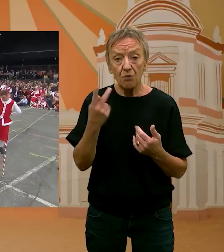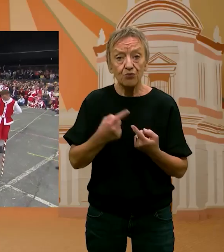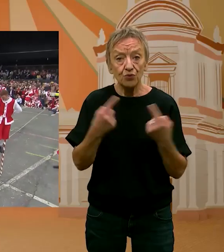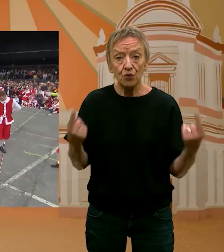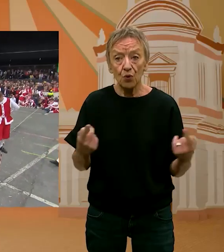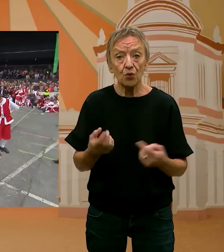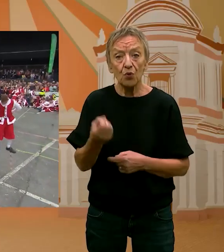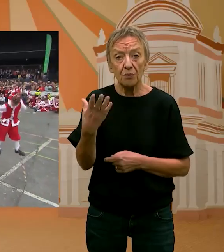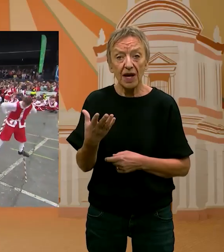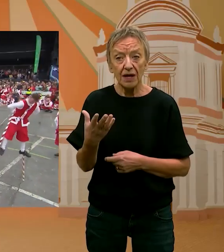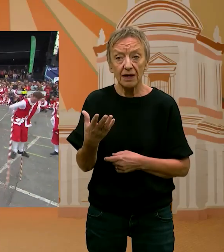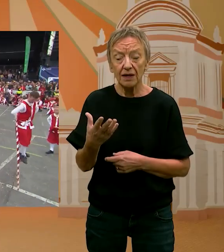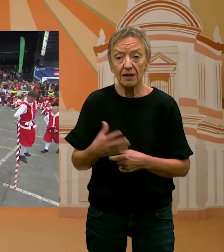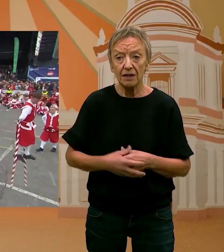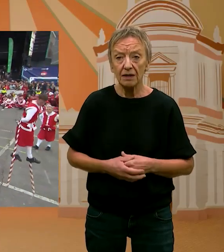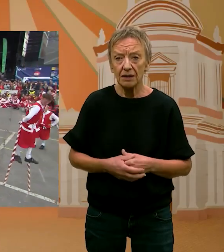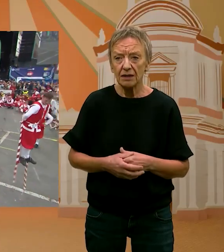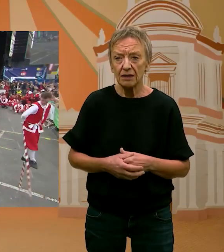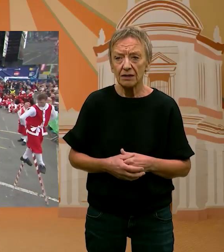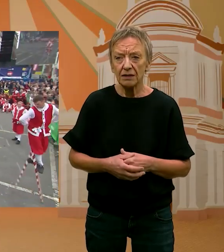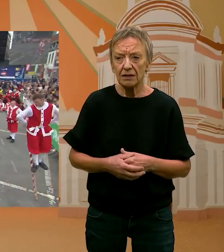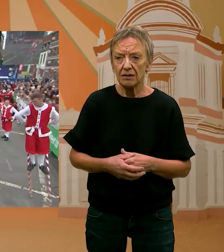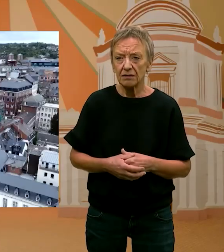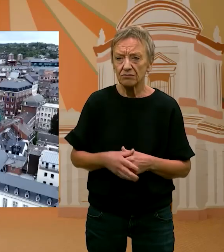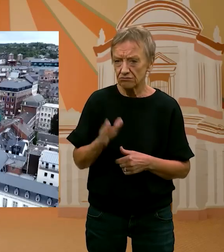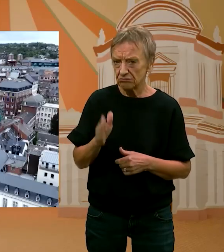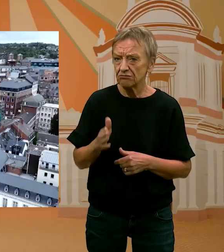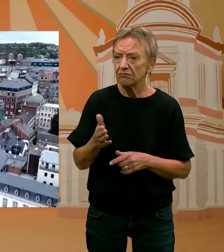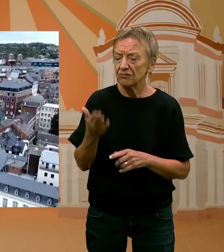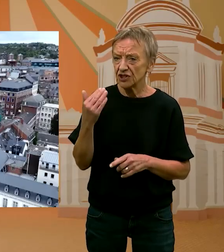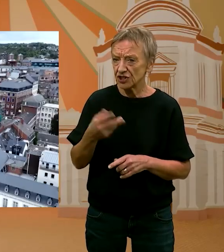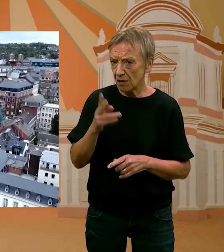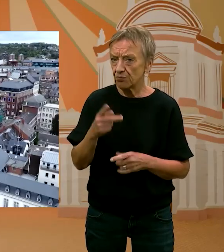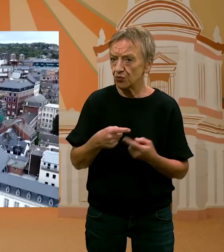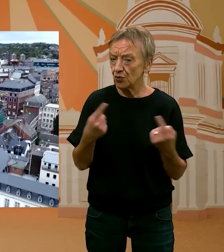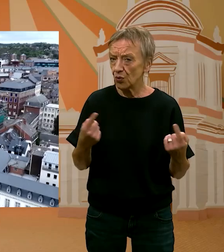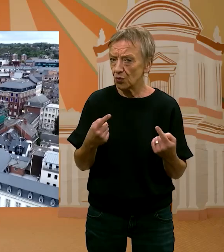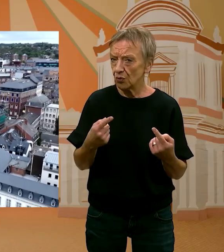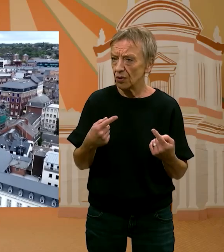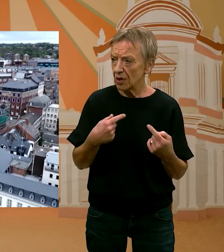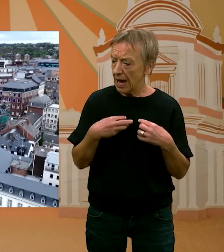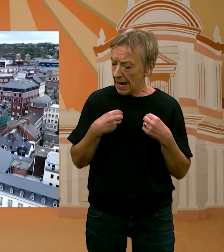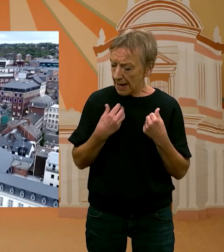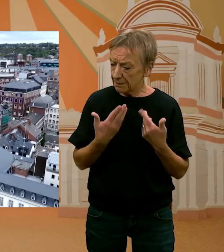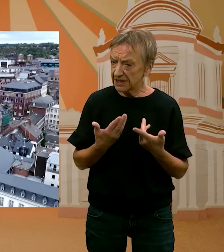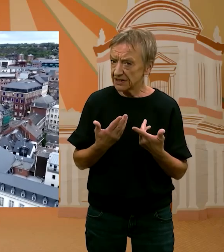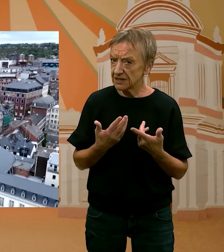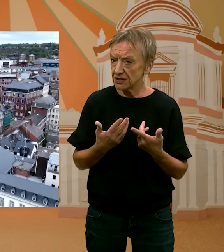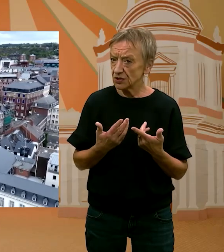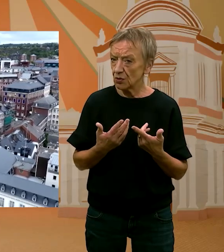déjà dans les longueurs. Oui, enfin, dans les durées longues hein, des joutes. Oui. Hein. Nous n'avons pas de statistiques, mais moi, il me semble que quand on commentait, c'était toujours 40-45 minutes. Des